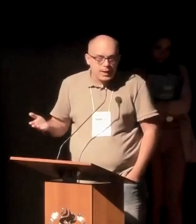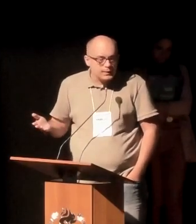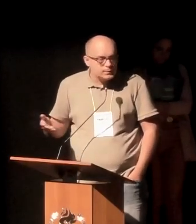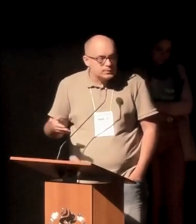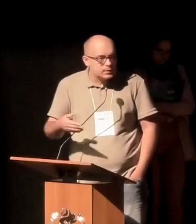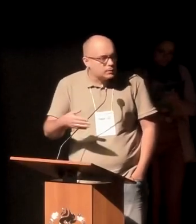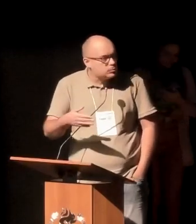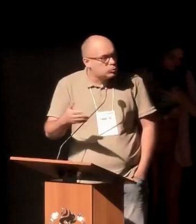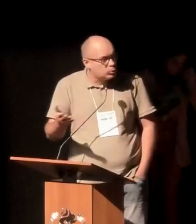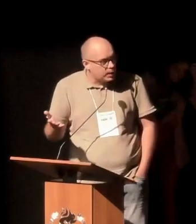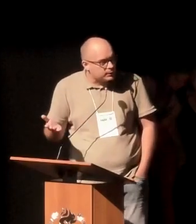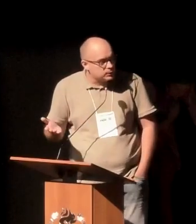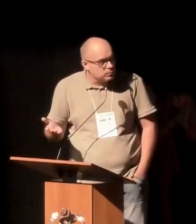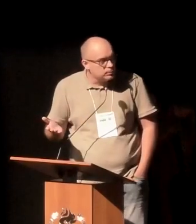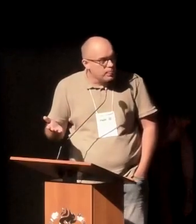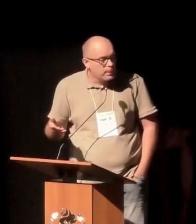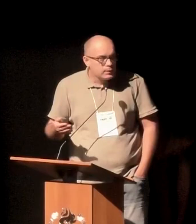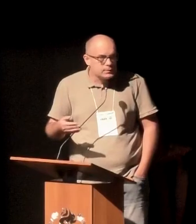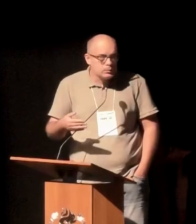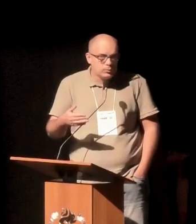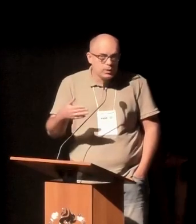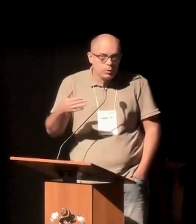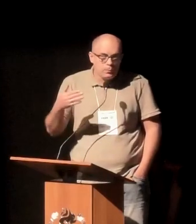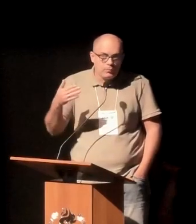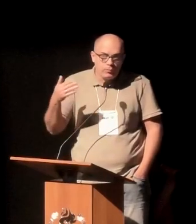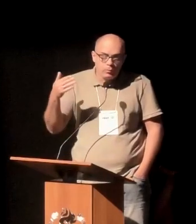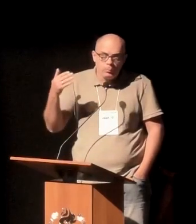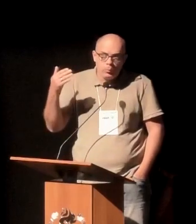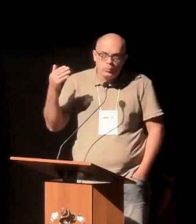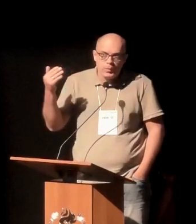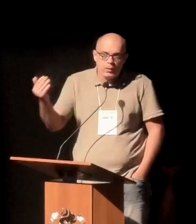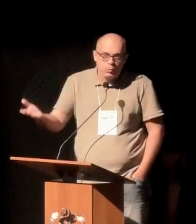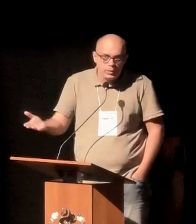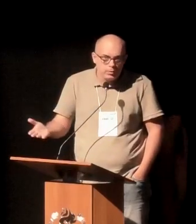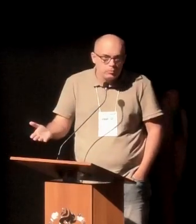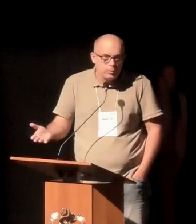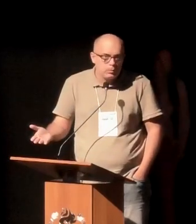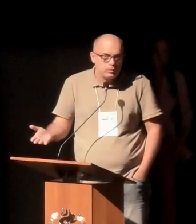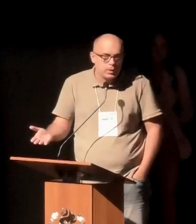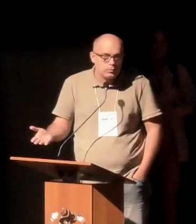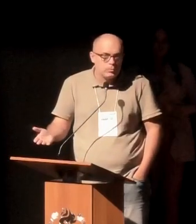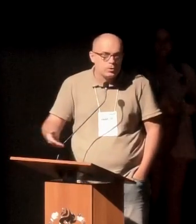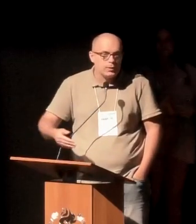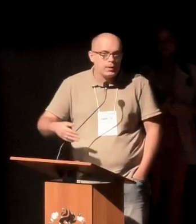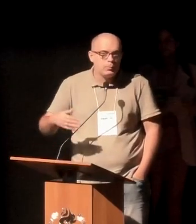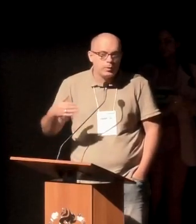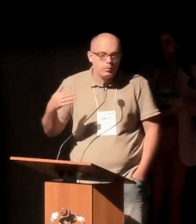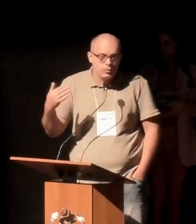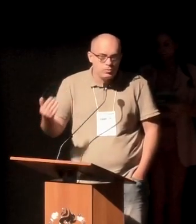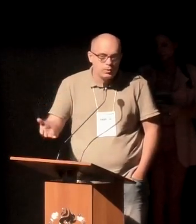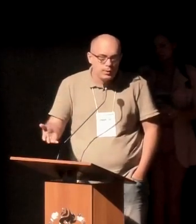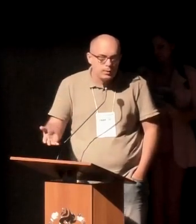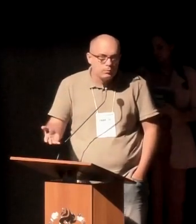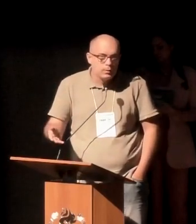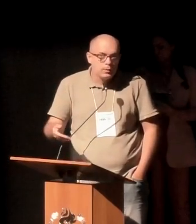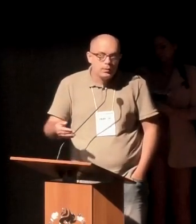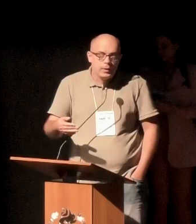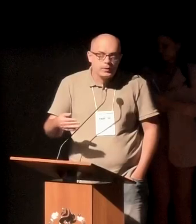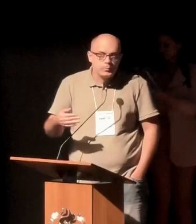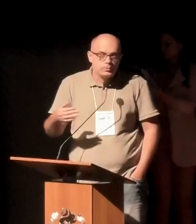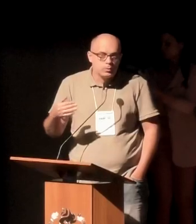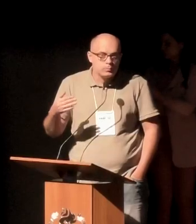aqui cidades-estados de todo o Brasil e Sem dúvida nenhuma foram muito bem acolhidos pelo Estado do Rio de Janeiro pelo Rio de Janeiro